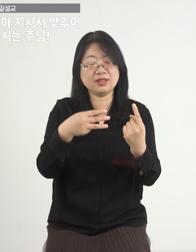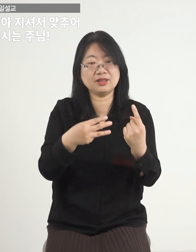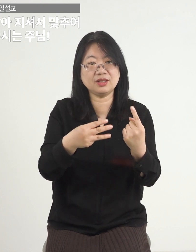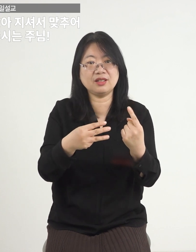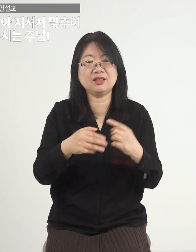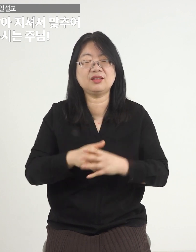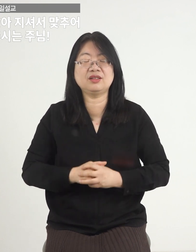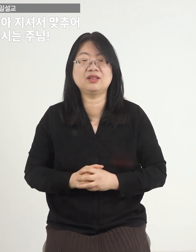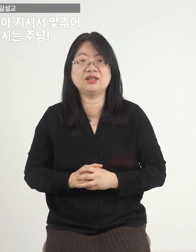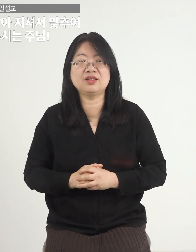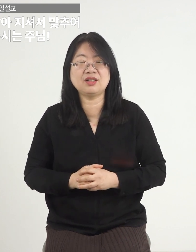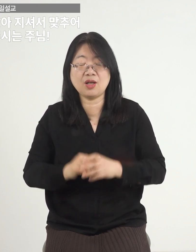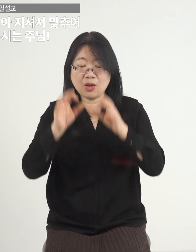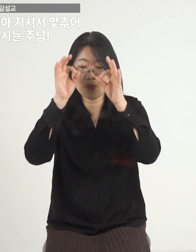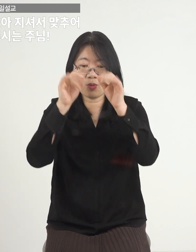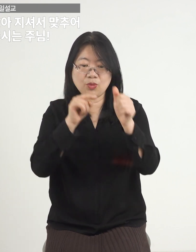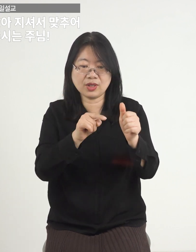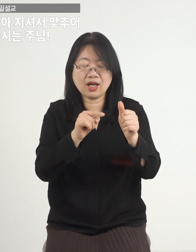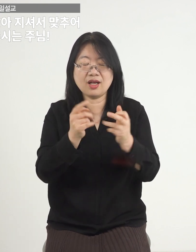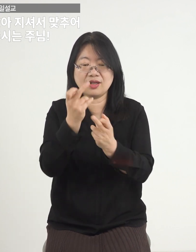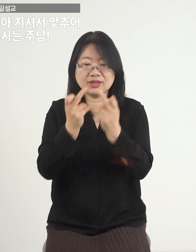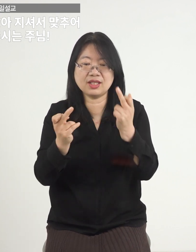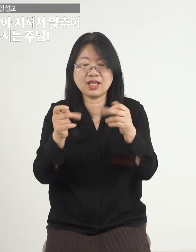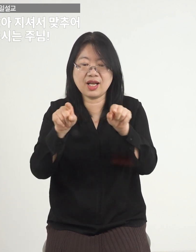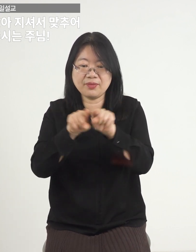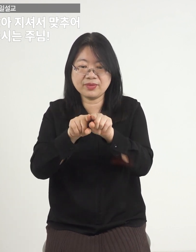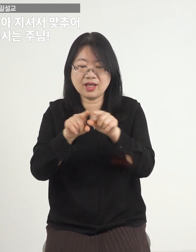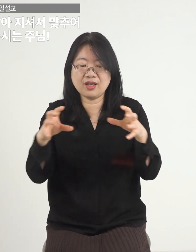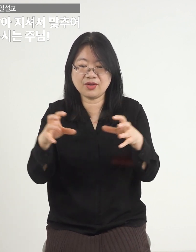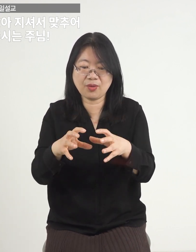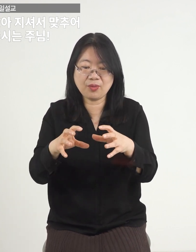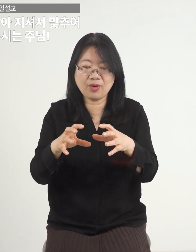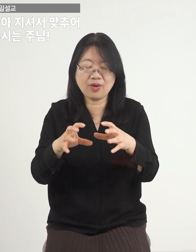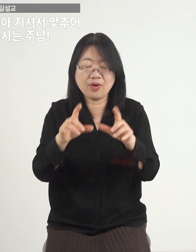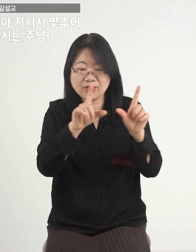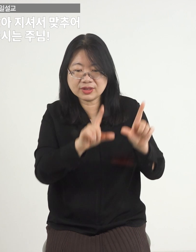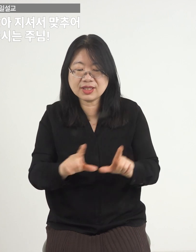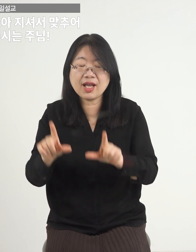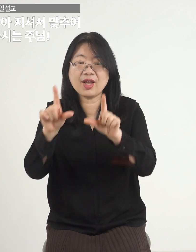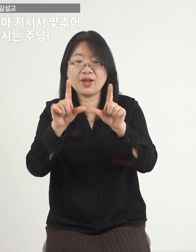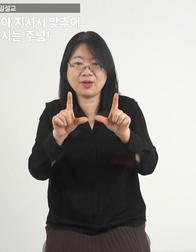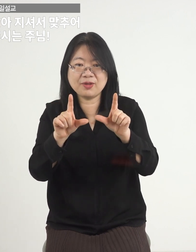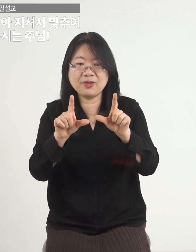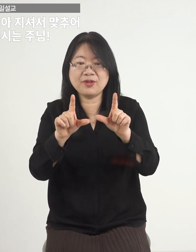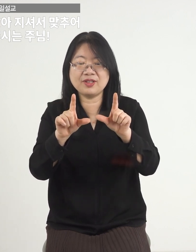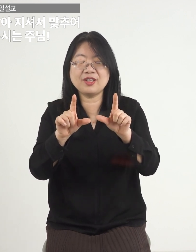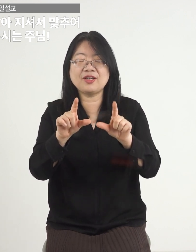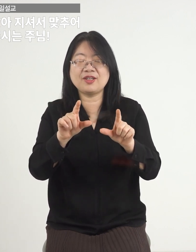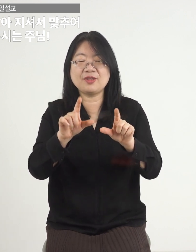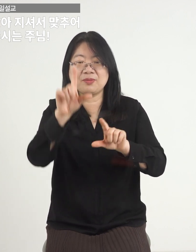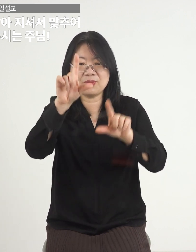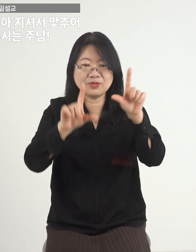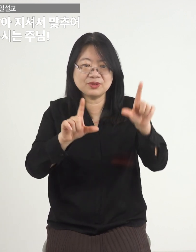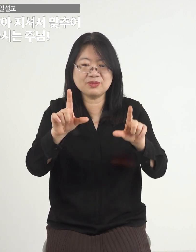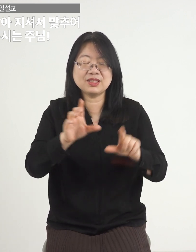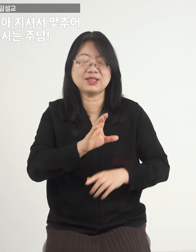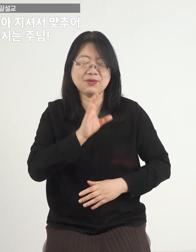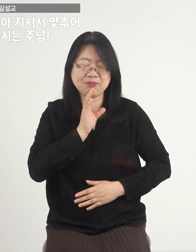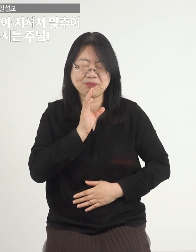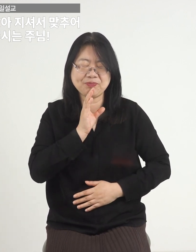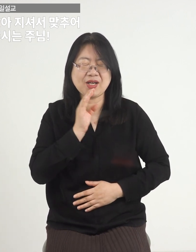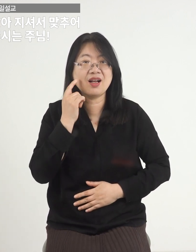1절에 보라 형제가 연합하여 동거함이 어찌 그리 아름다운고.